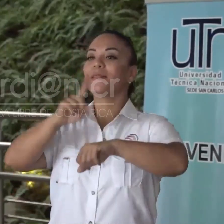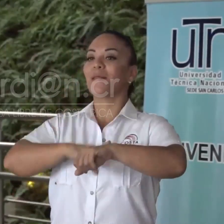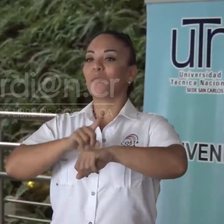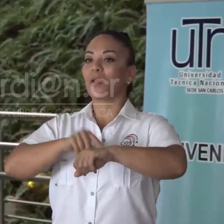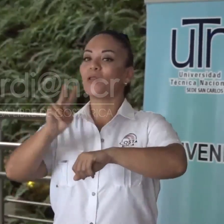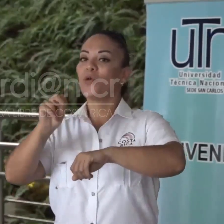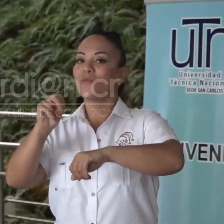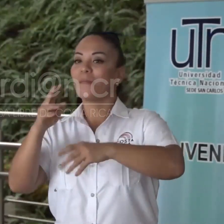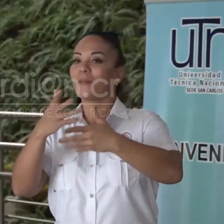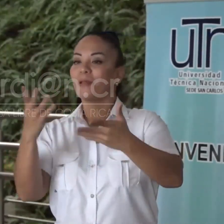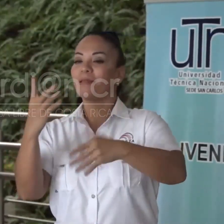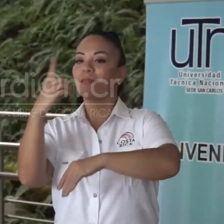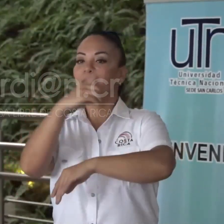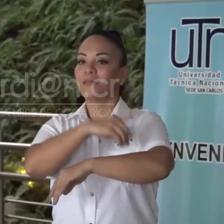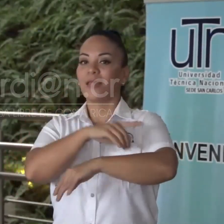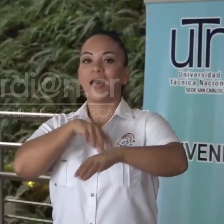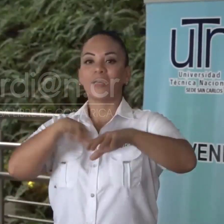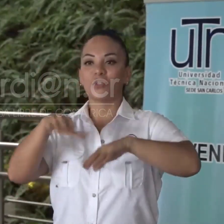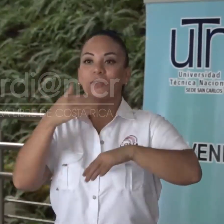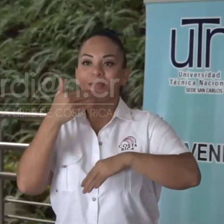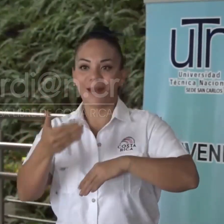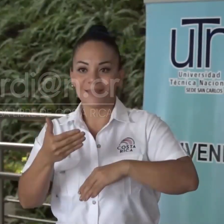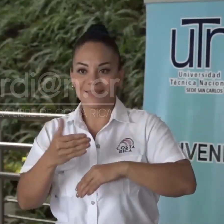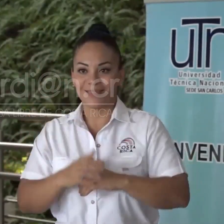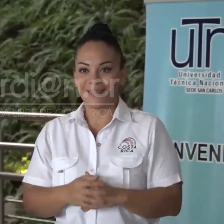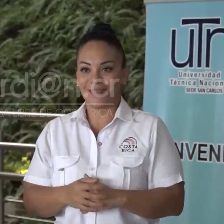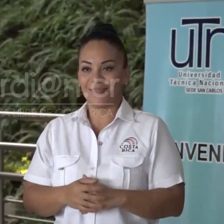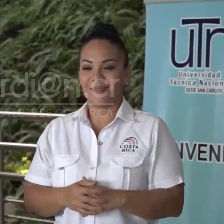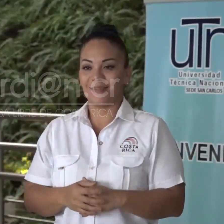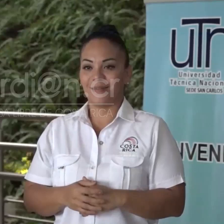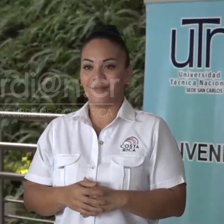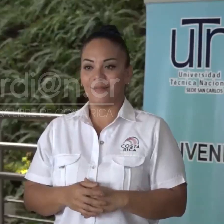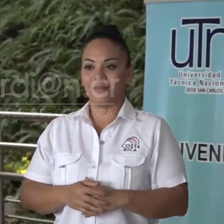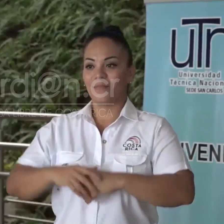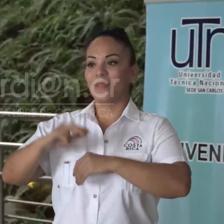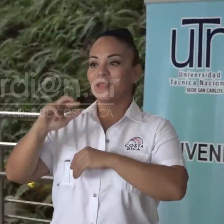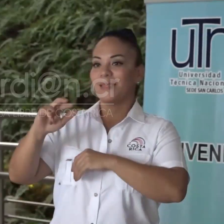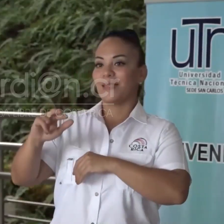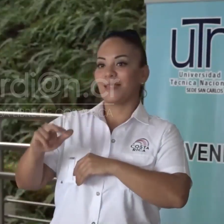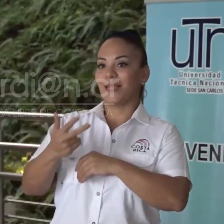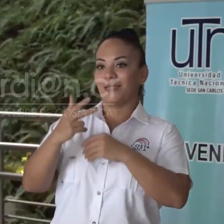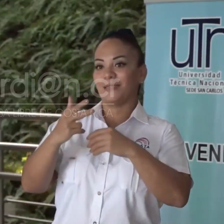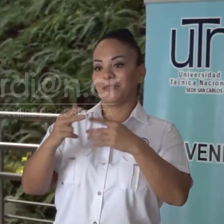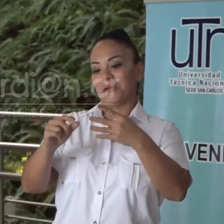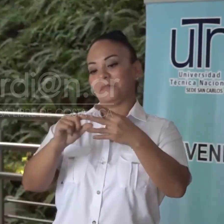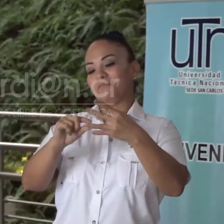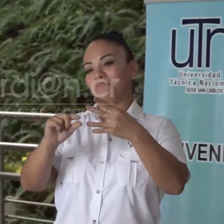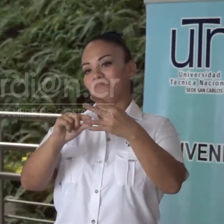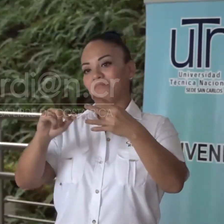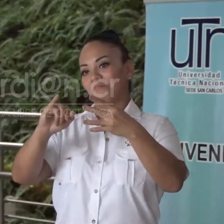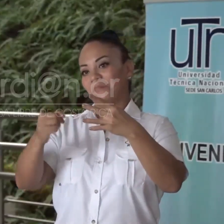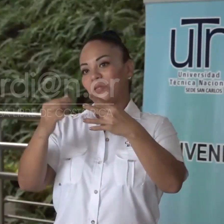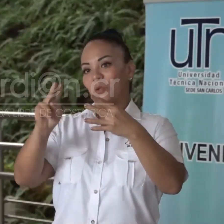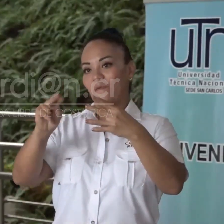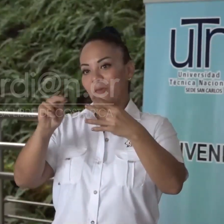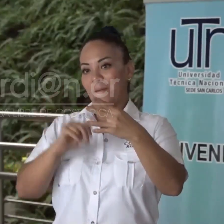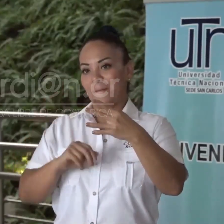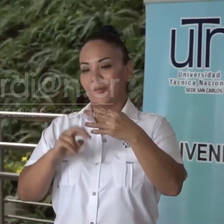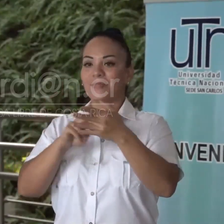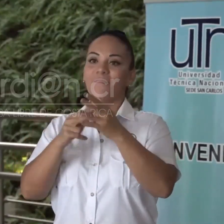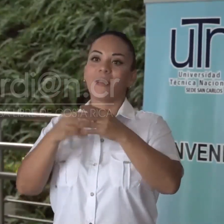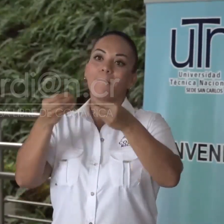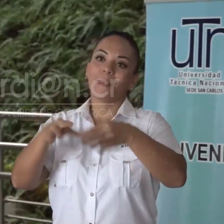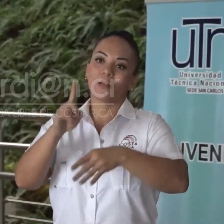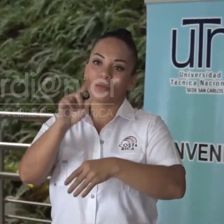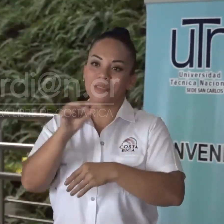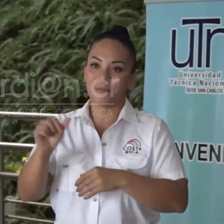en noviembre del Día de Acción de Gracias, el tercer jueves de noviembre. Ahí perderíamos una semana